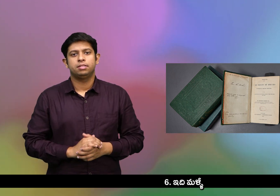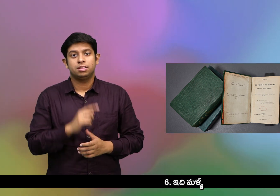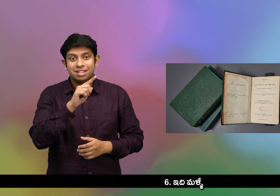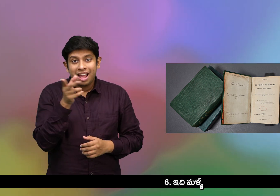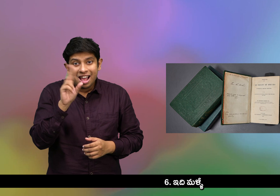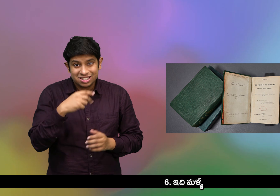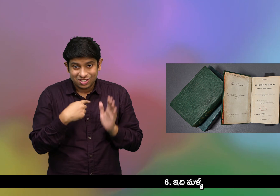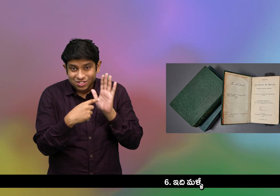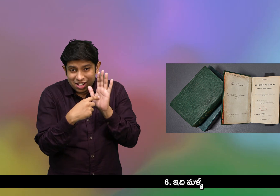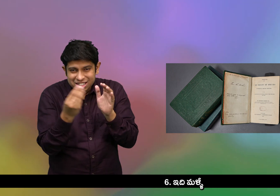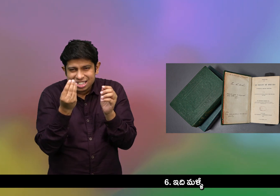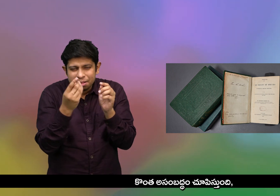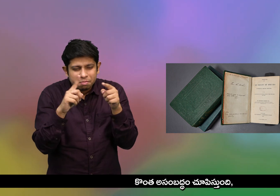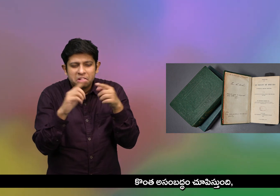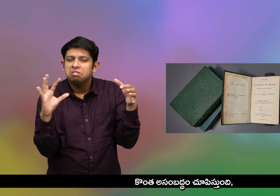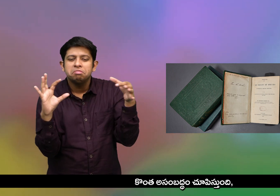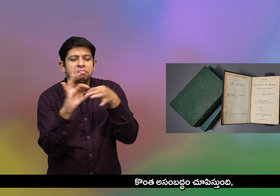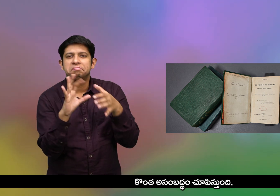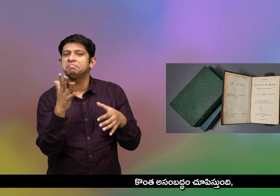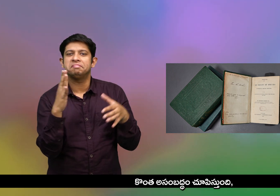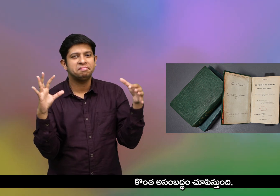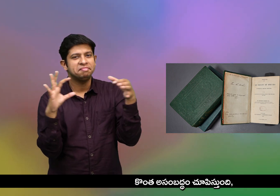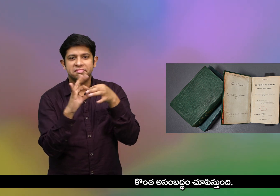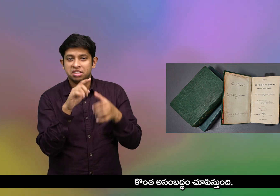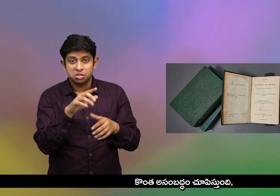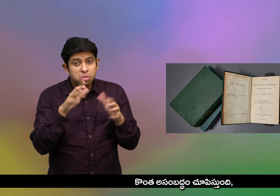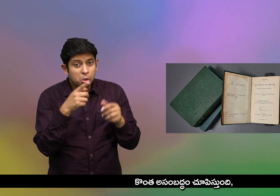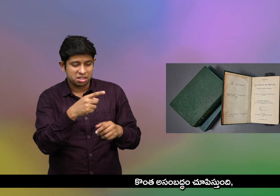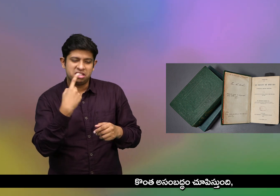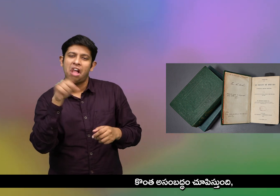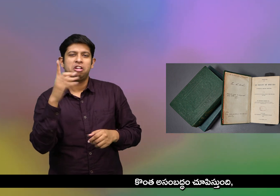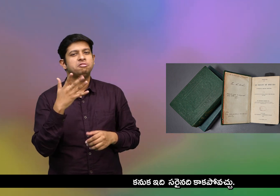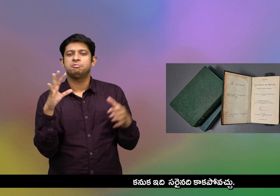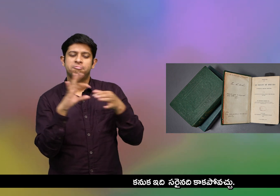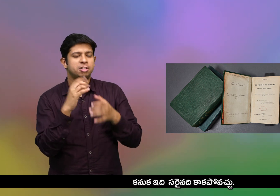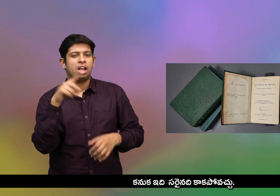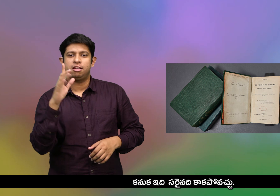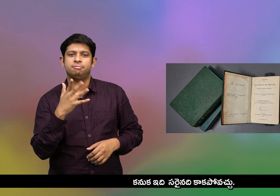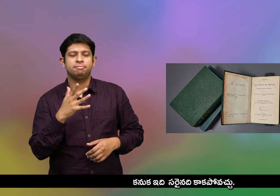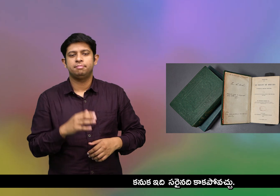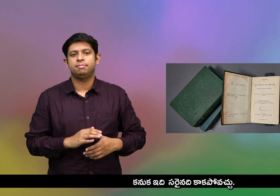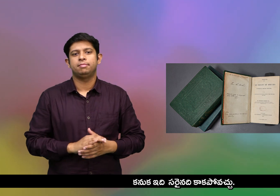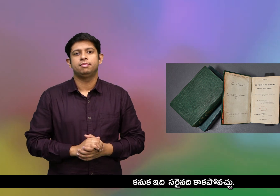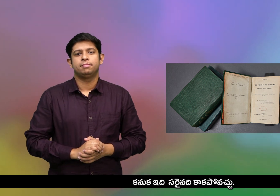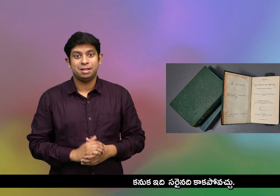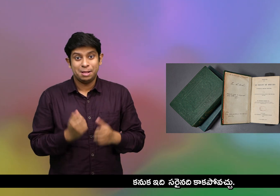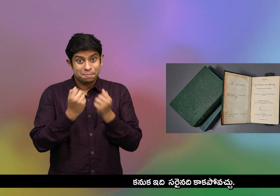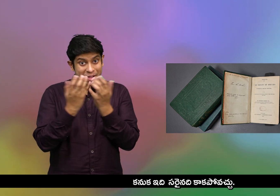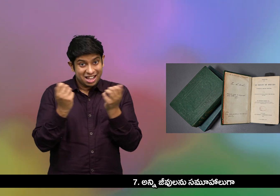6. ఇది మళ్ళీ కొత్త అసంబద్ధతను చూపుతుంది, కనుక ఇది సరైనది కాకపోవచ్చు.